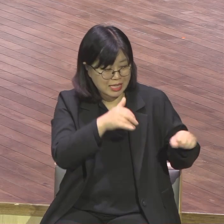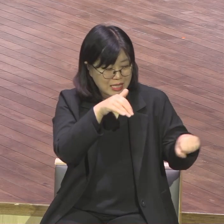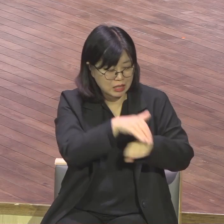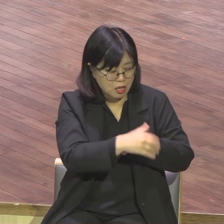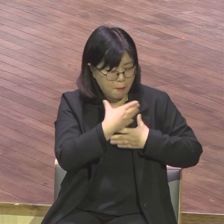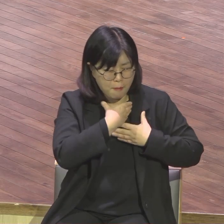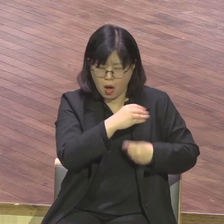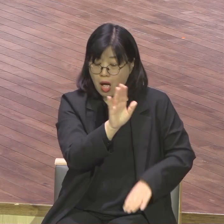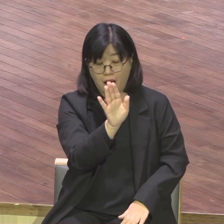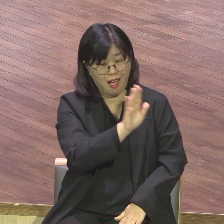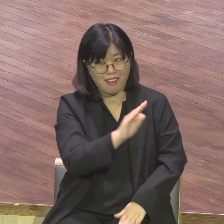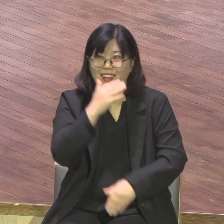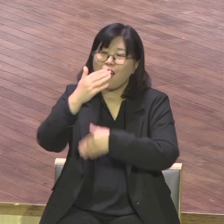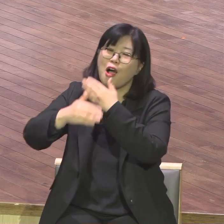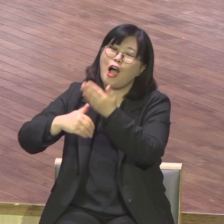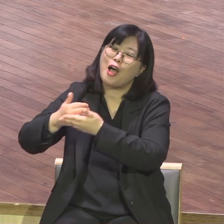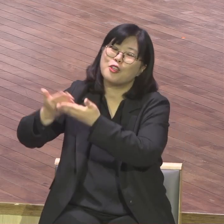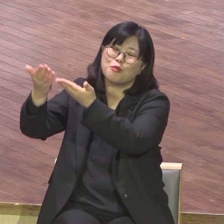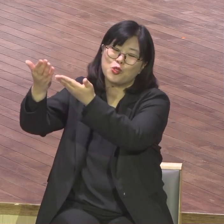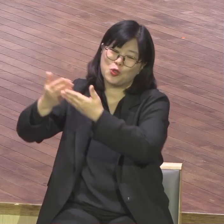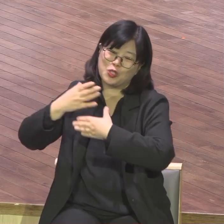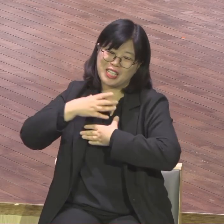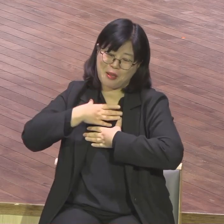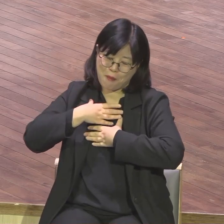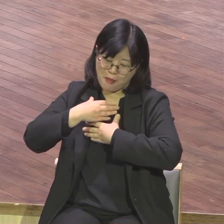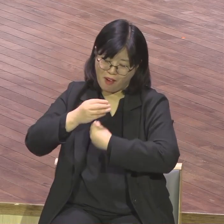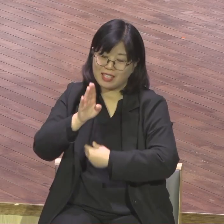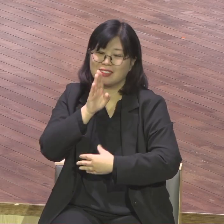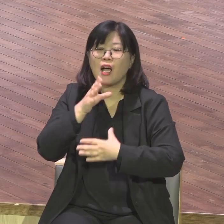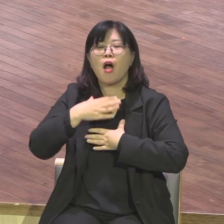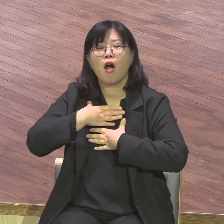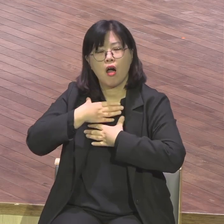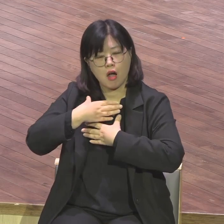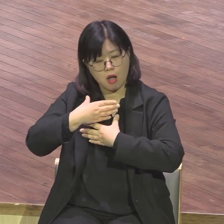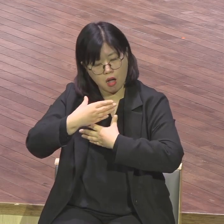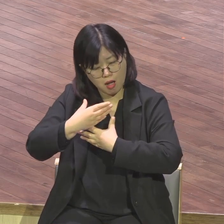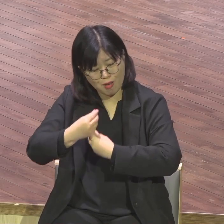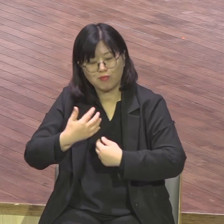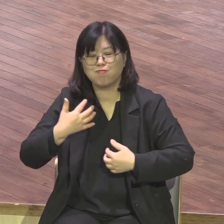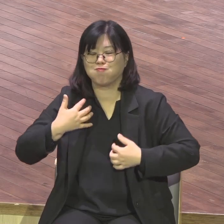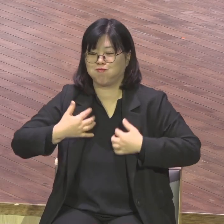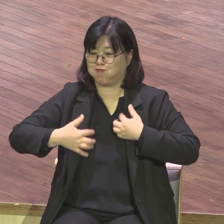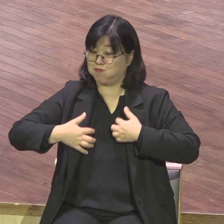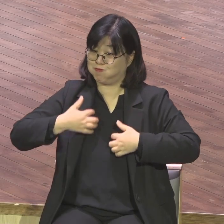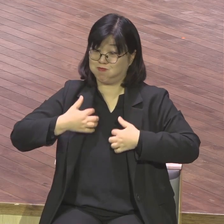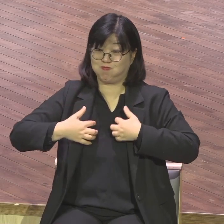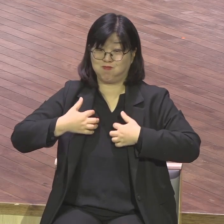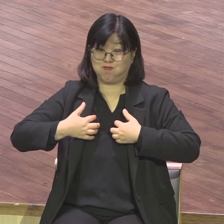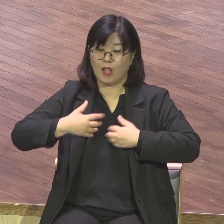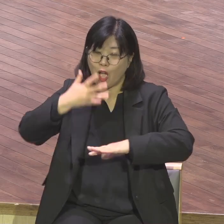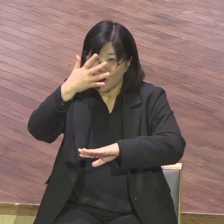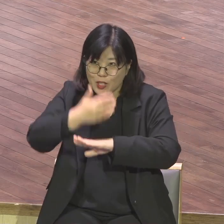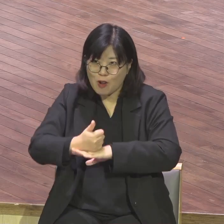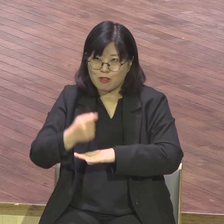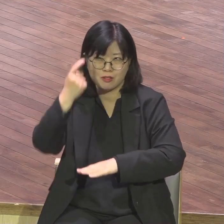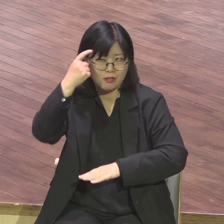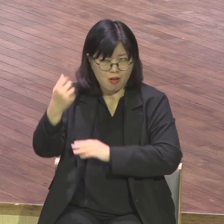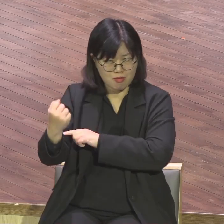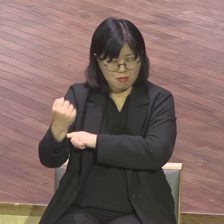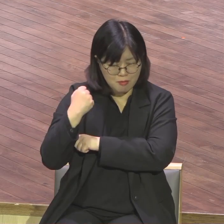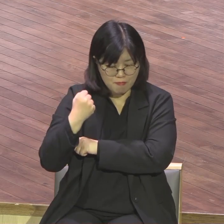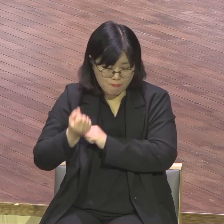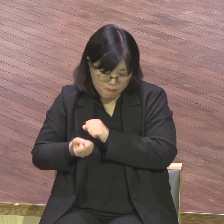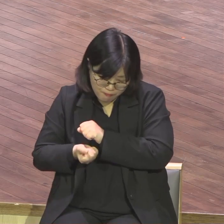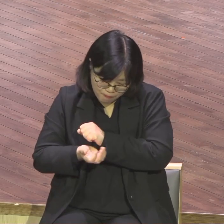참 평안, 하나님부터 오시는 이만한 참 평안을 풍성히 누리면서 영적 영향력을 입혀